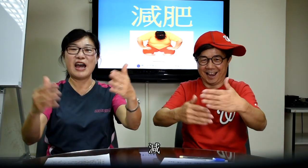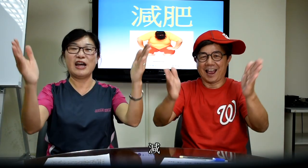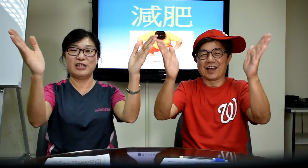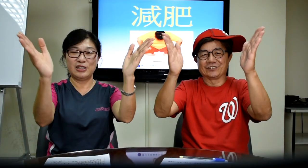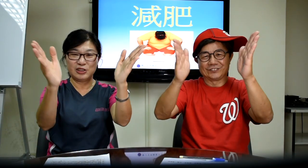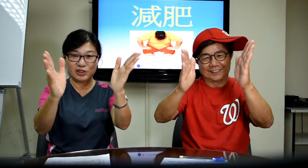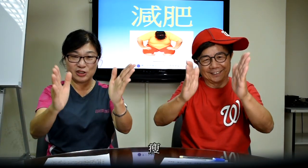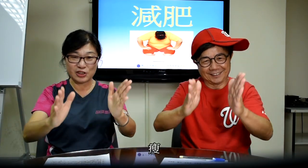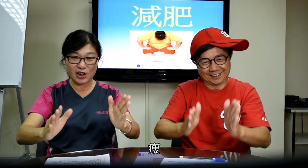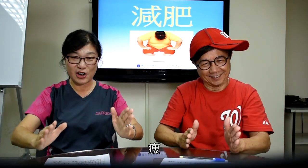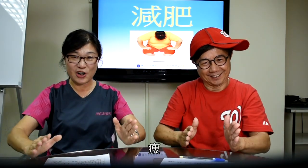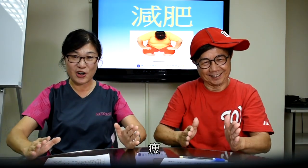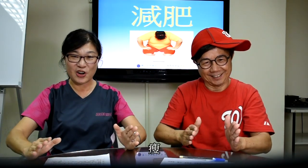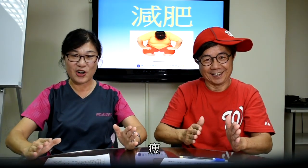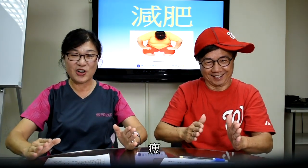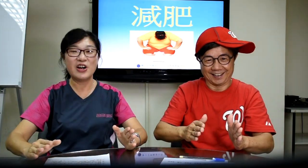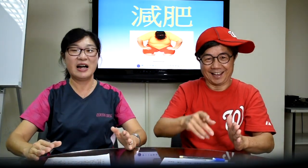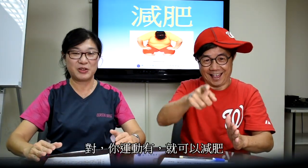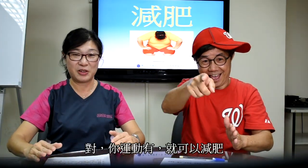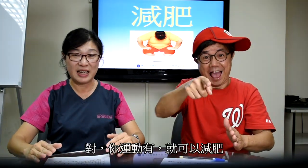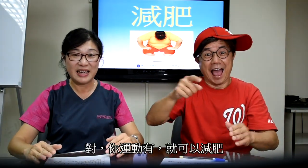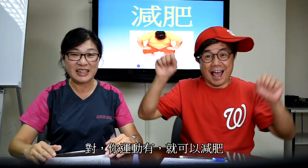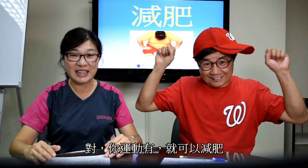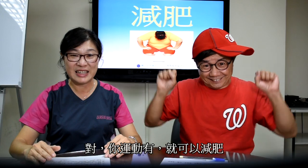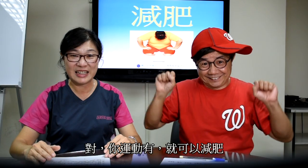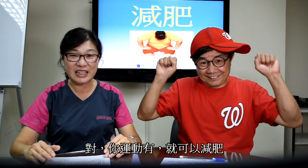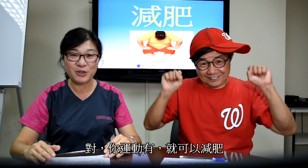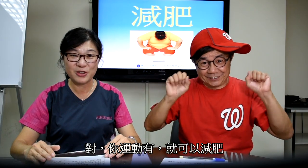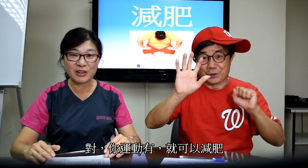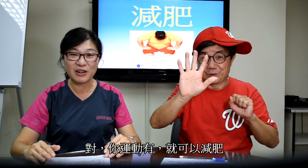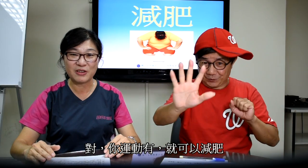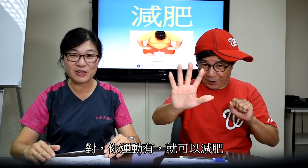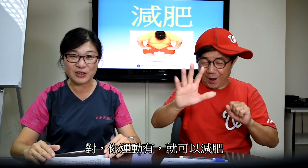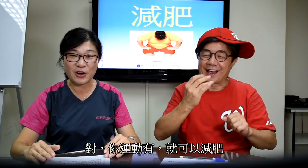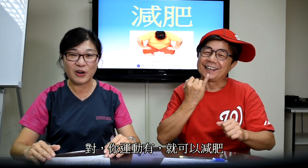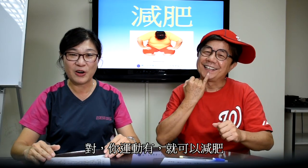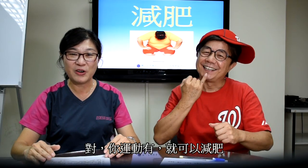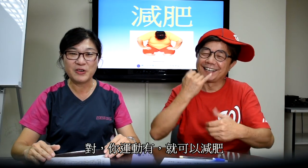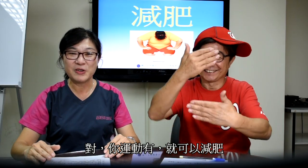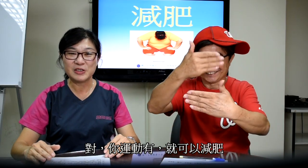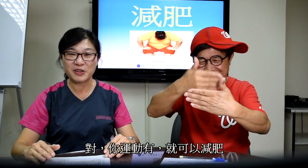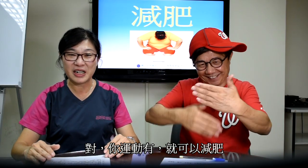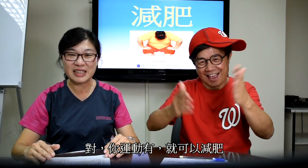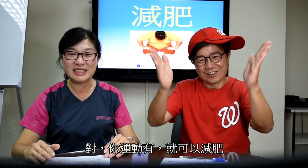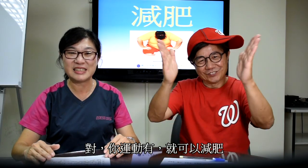减，瘦，对，你运动有就可以